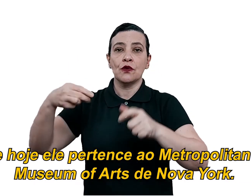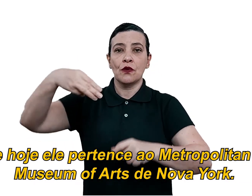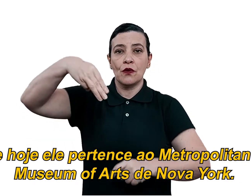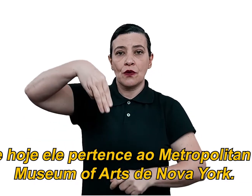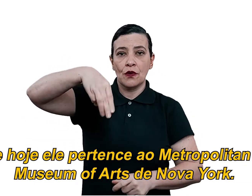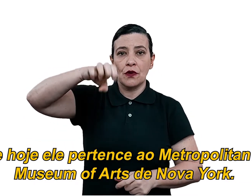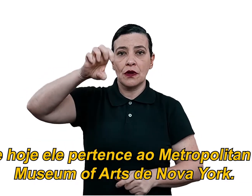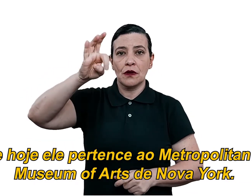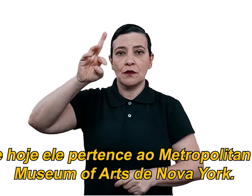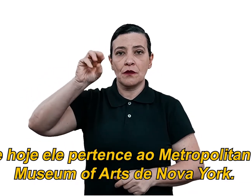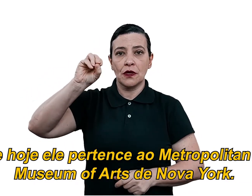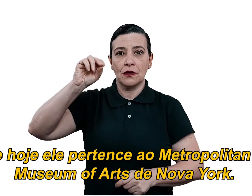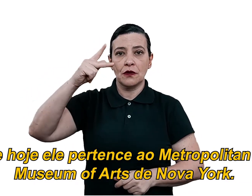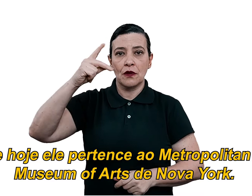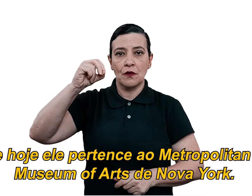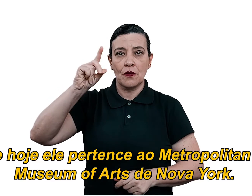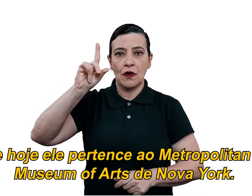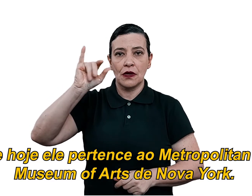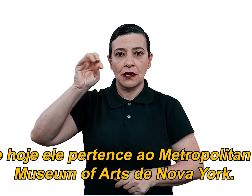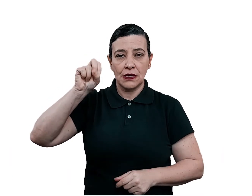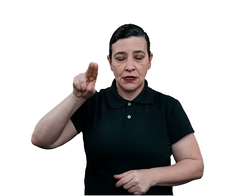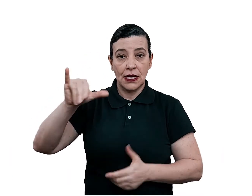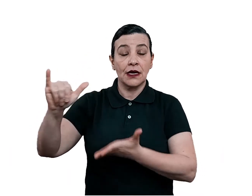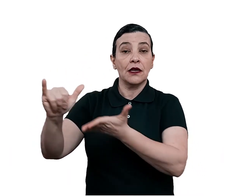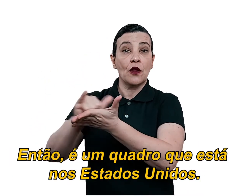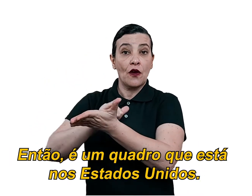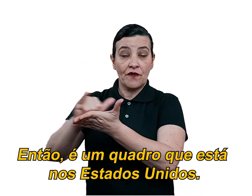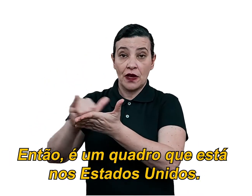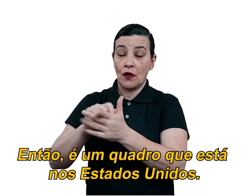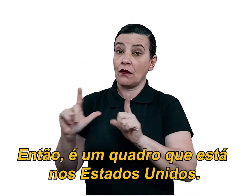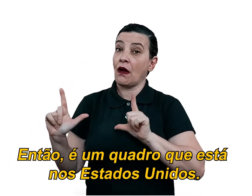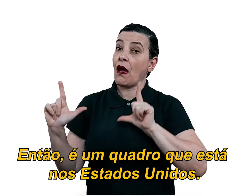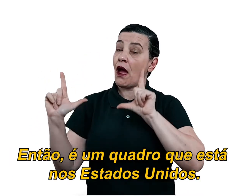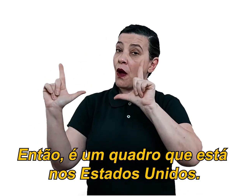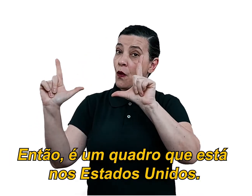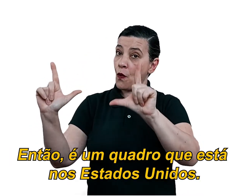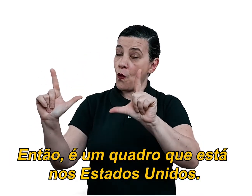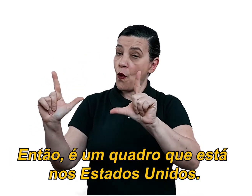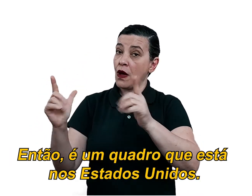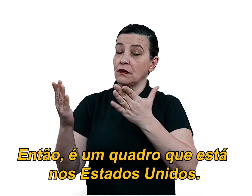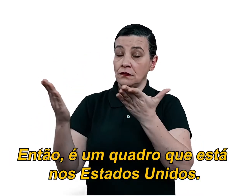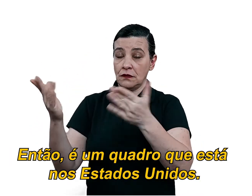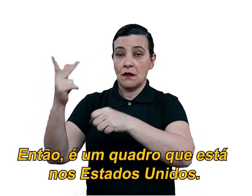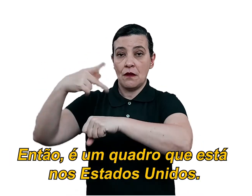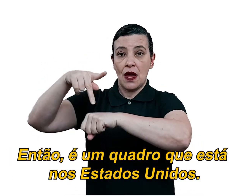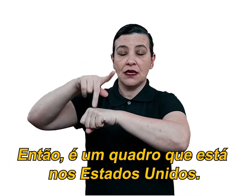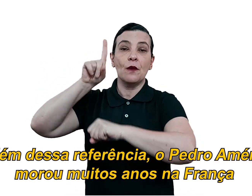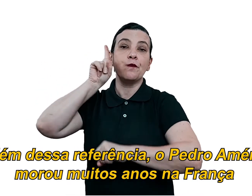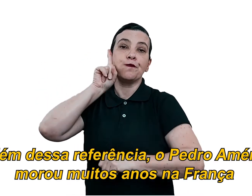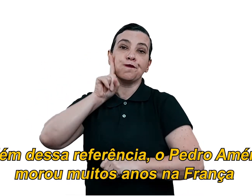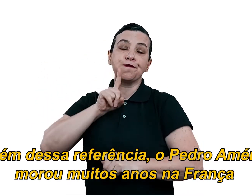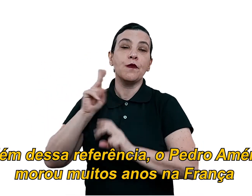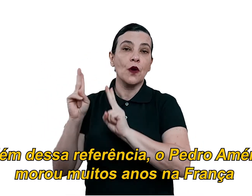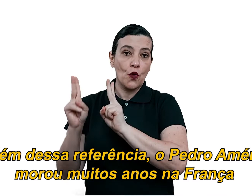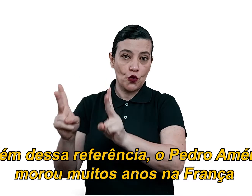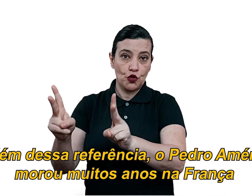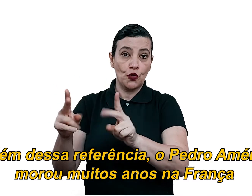Metropolitan Museum of Arts de Nova York. Então é um quadro que está nos Estados Unidos. E além dessa